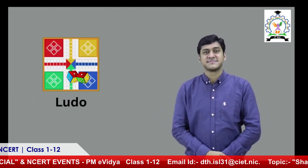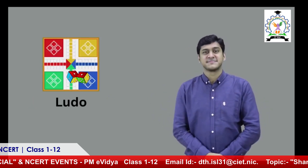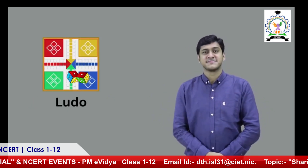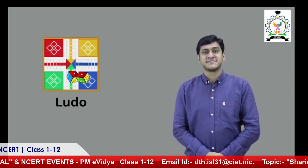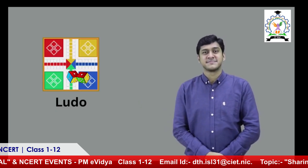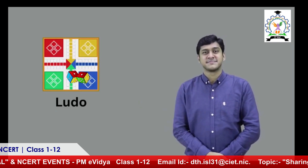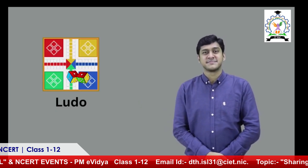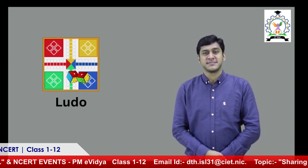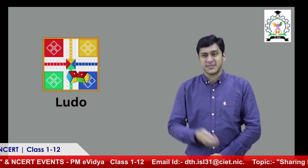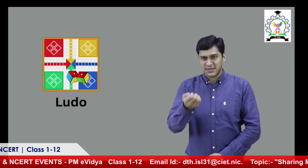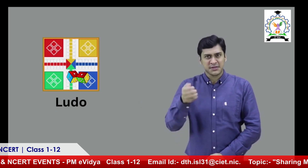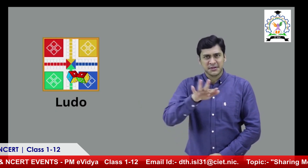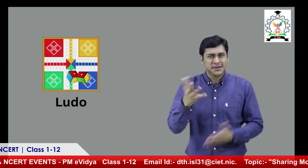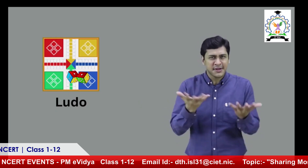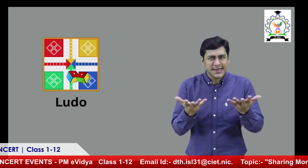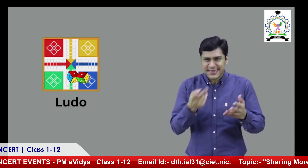लूडो।